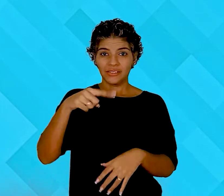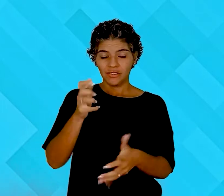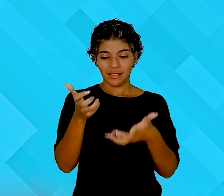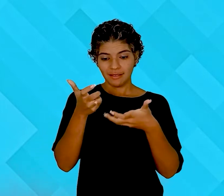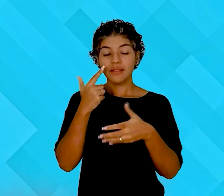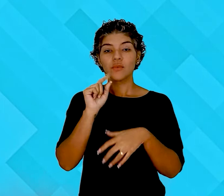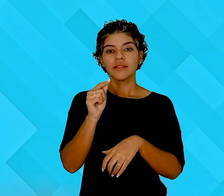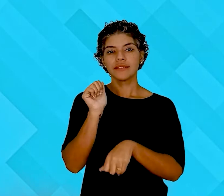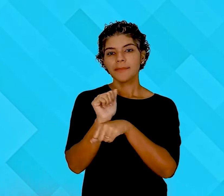minimamente